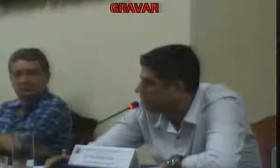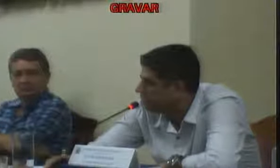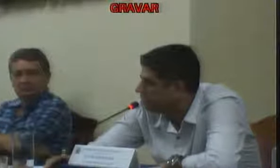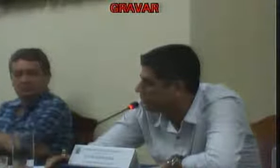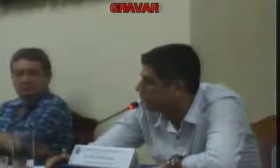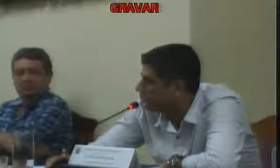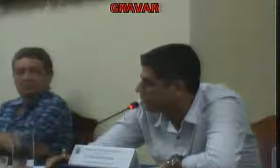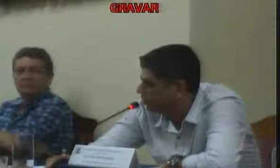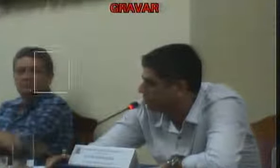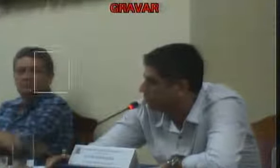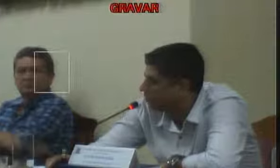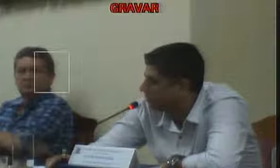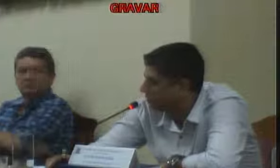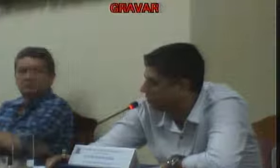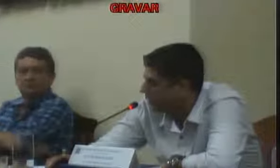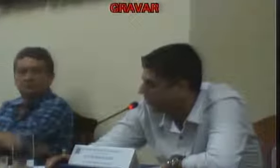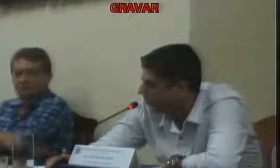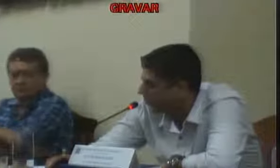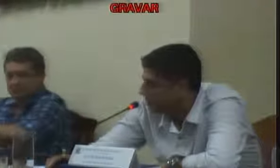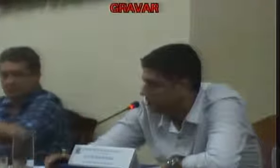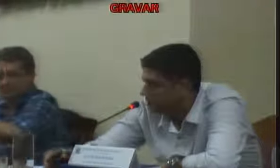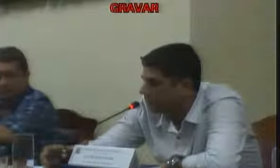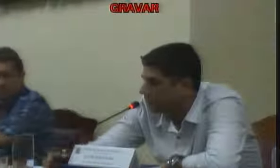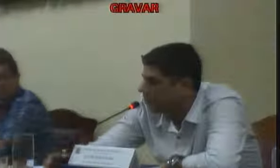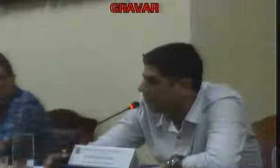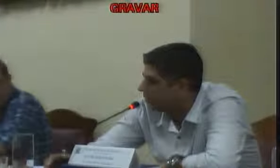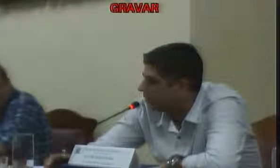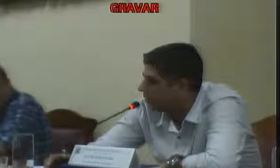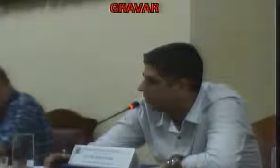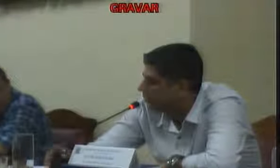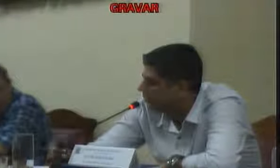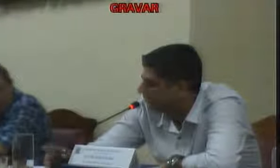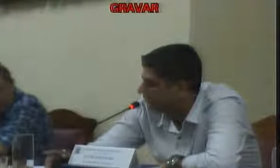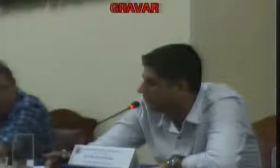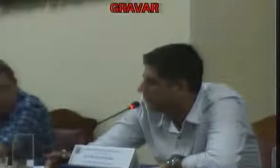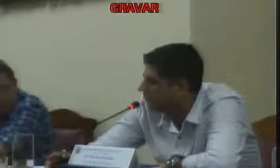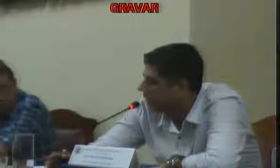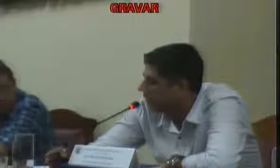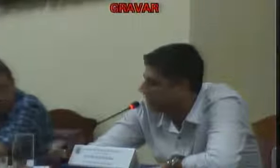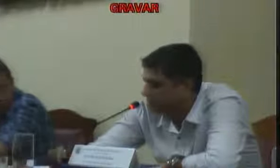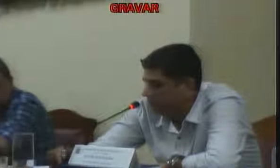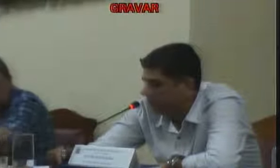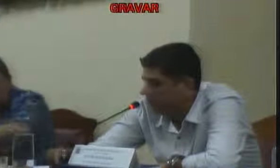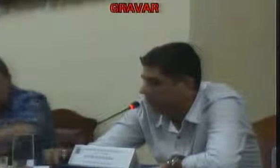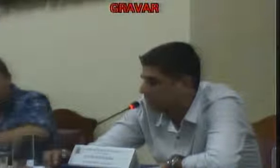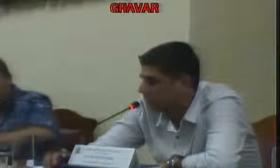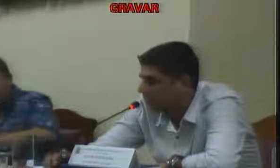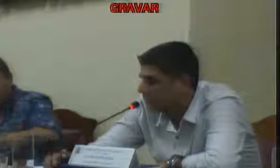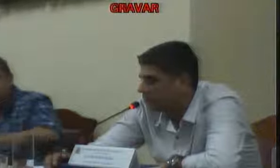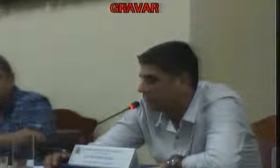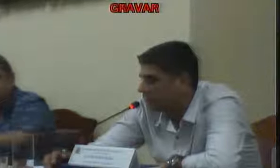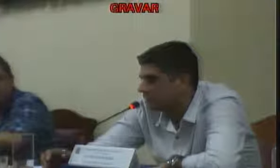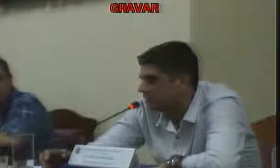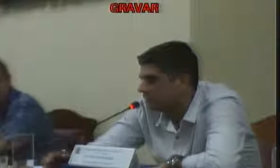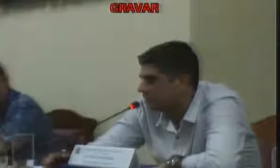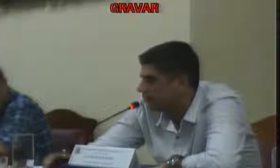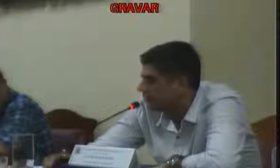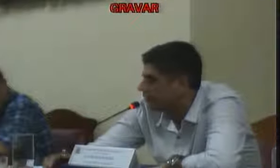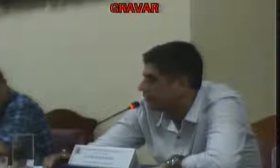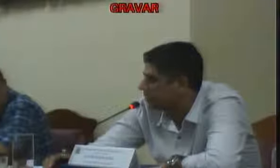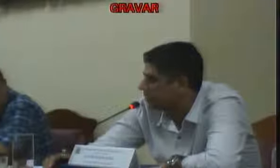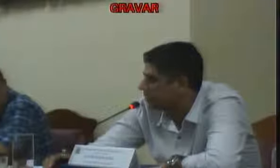serviço autônomo de água e esgoto de Volta Redonda para pegar algumas expertises. Quarta-feira que vem, a equipe da prefeitura que está à